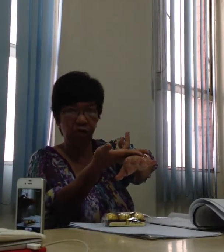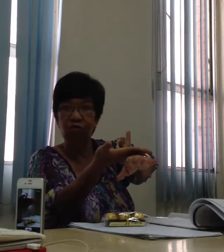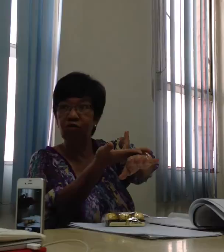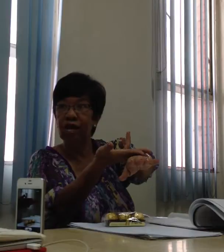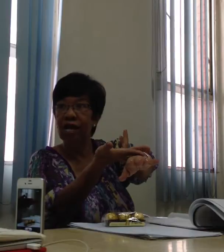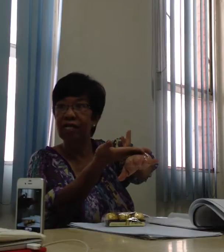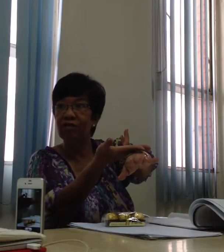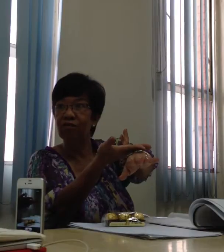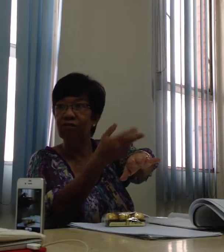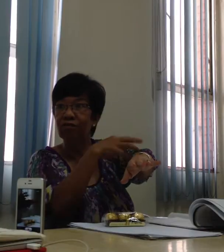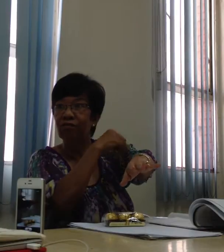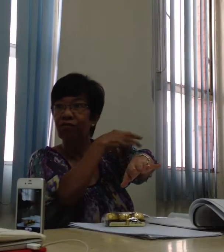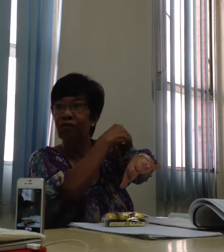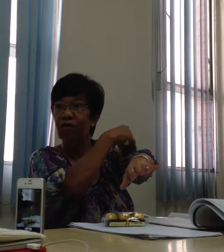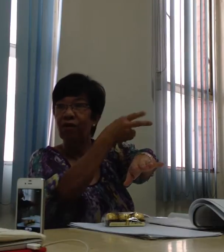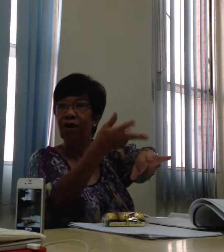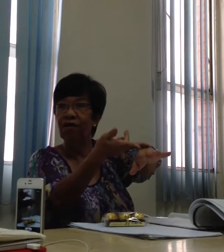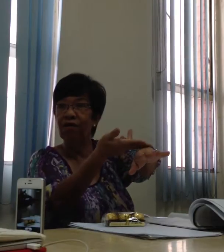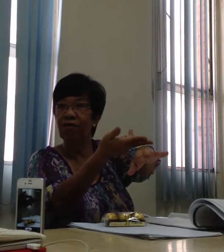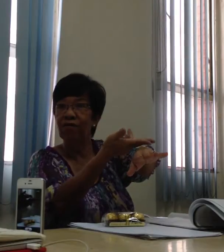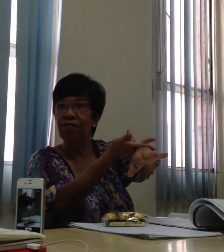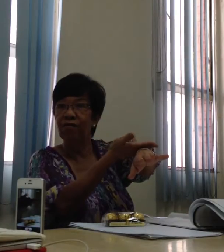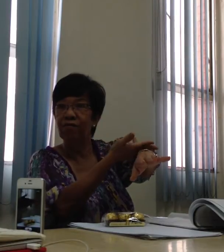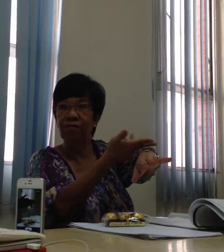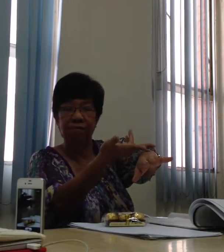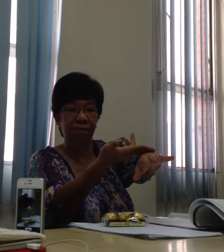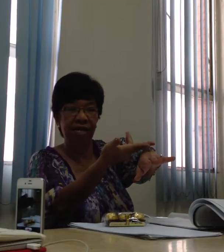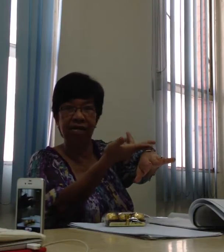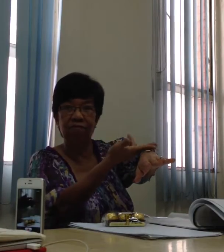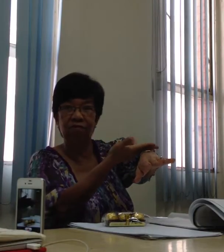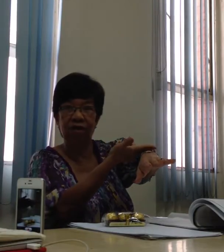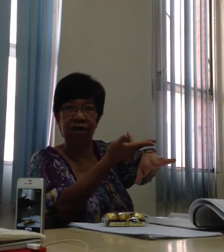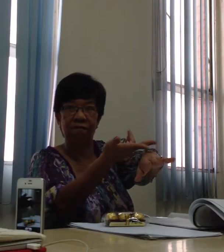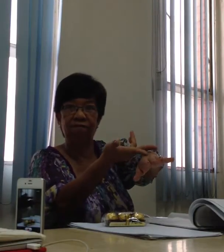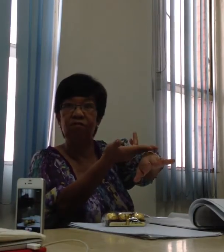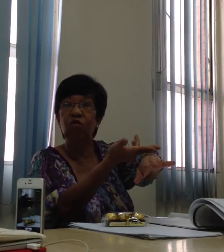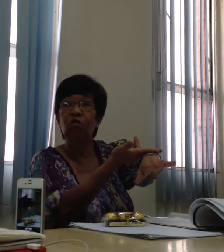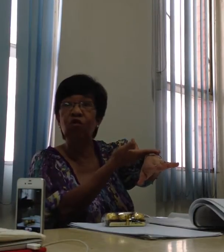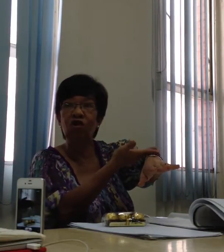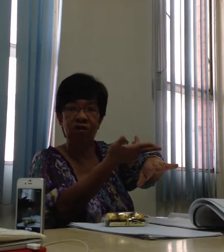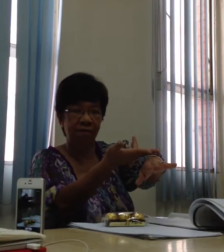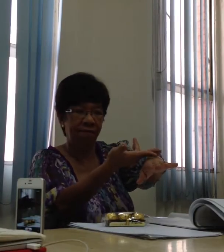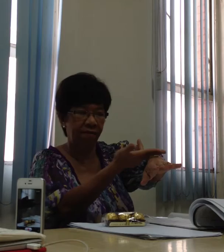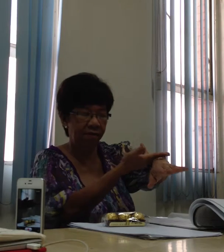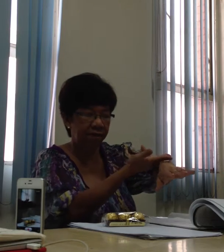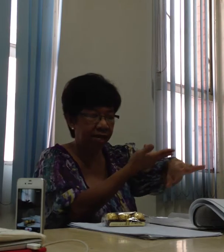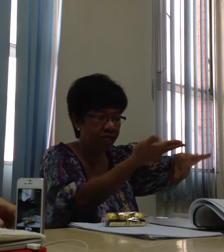Yung naalis yung apo. Yung balahibo niya. Yung wool. Oo, yung wool.